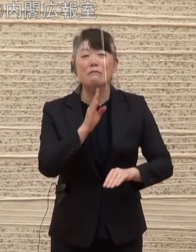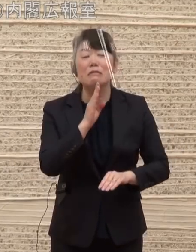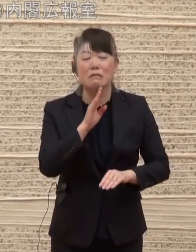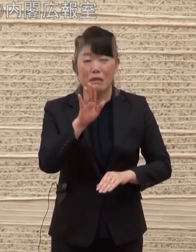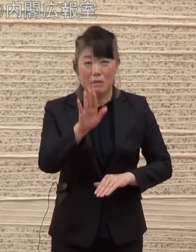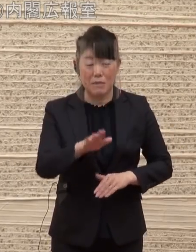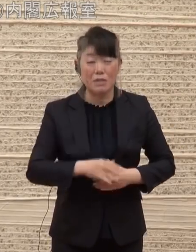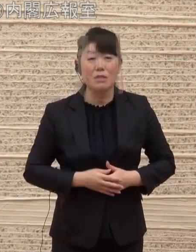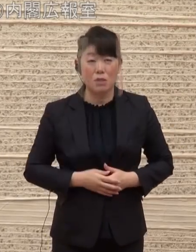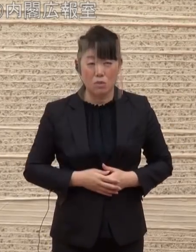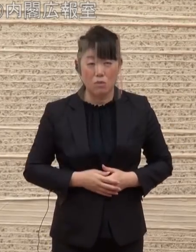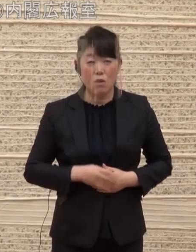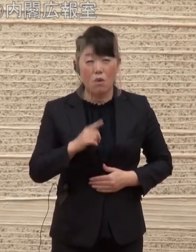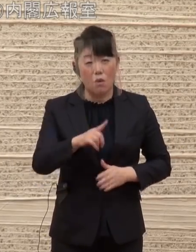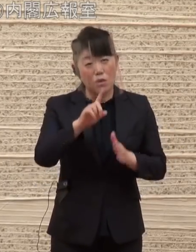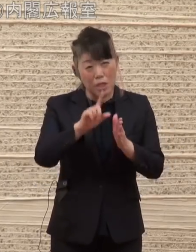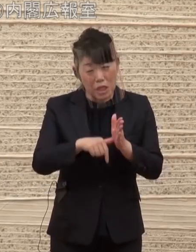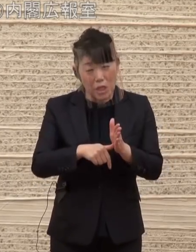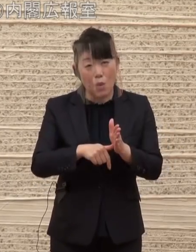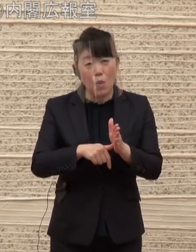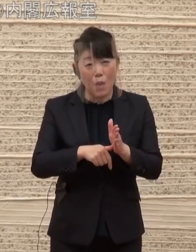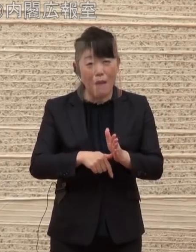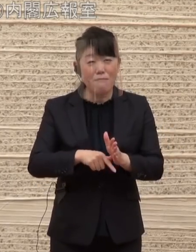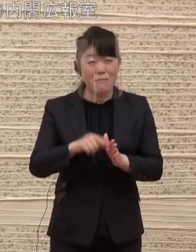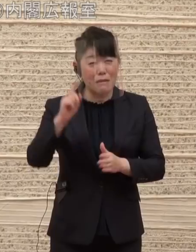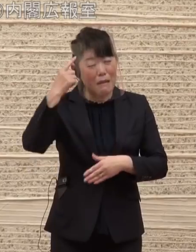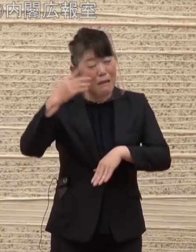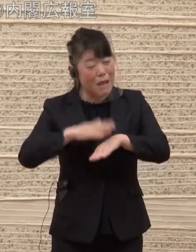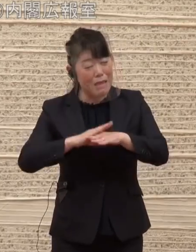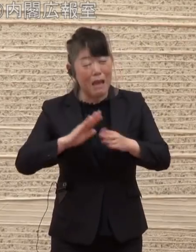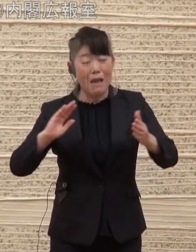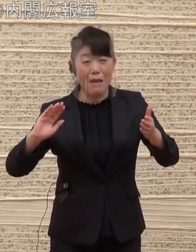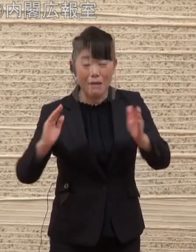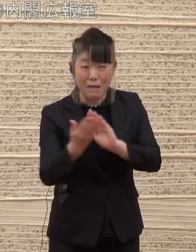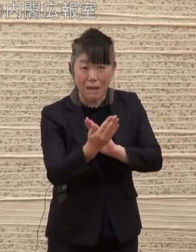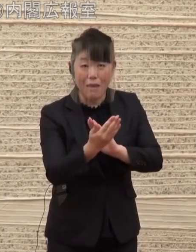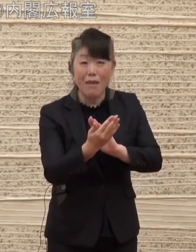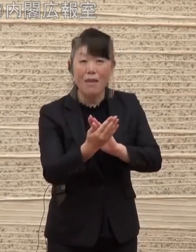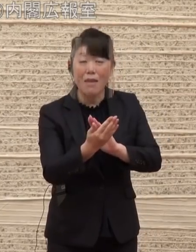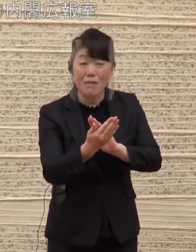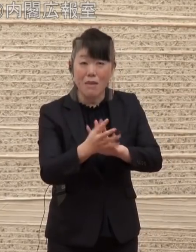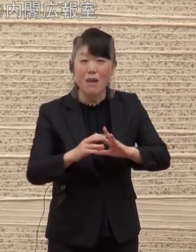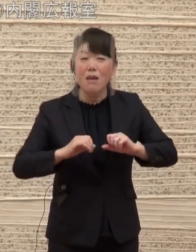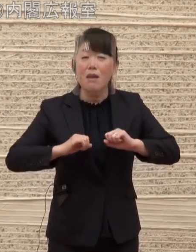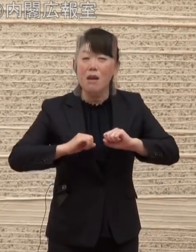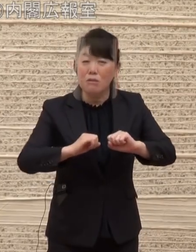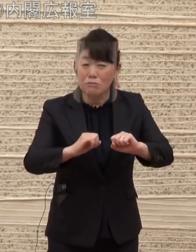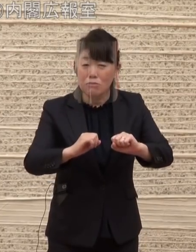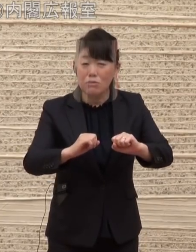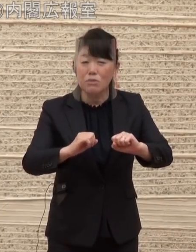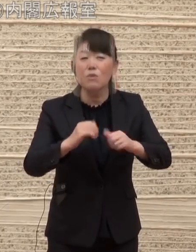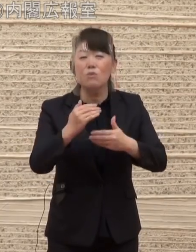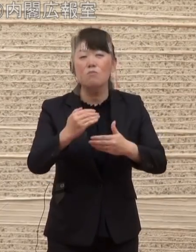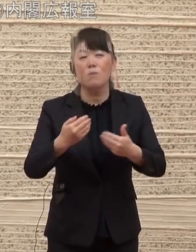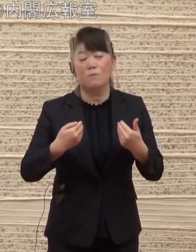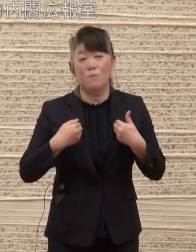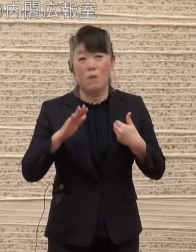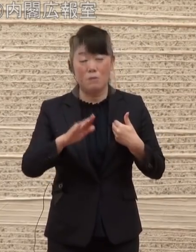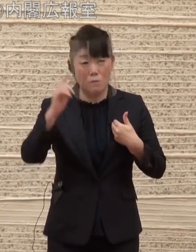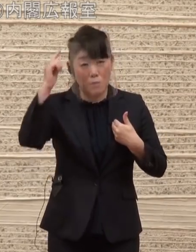ましたこういうときには思い切って発想を変えるということもとっても大切なんだろうと思います